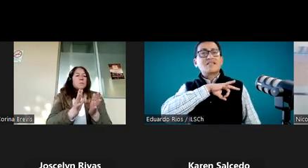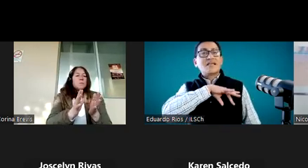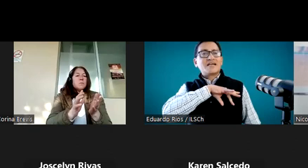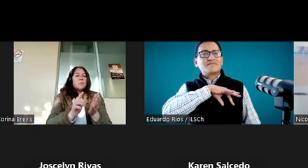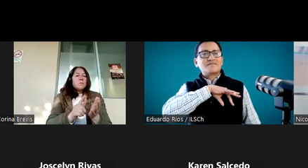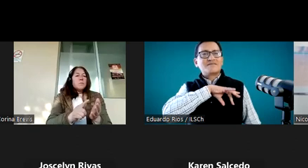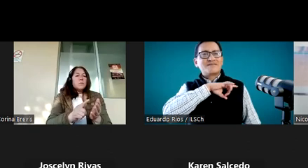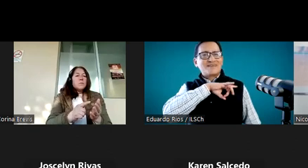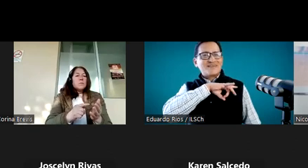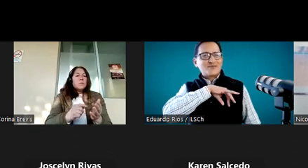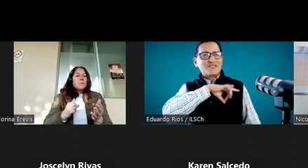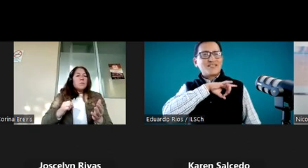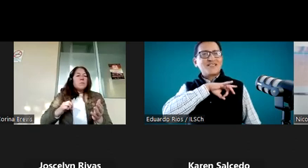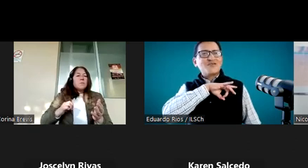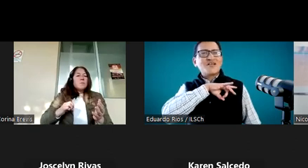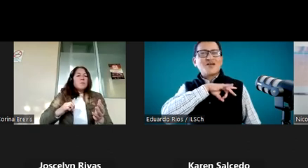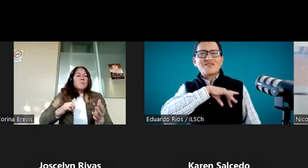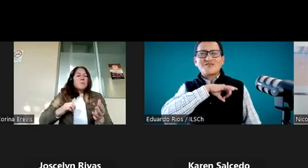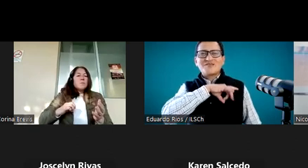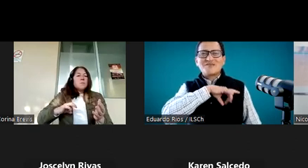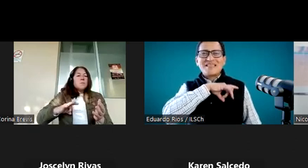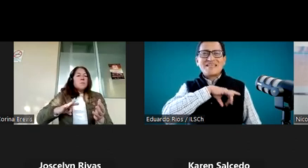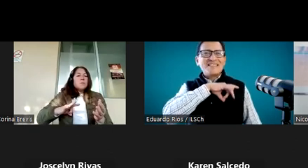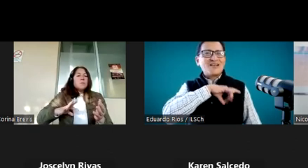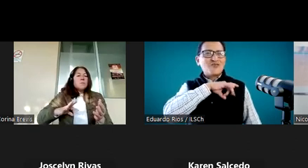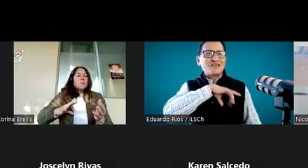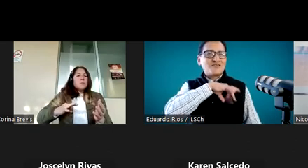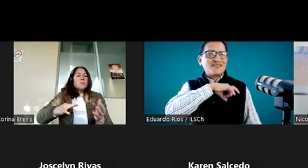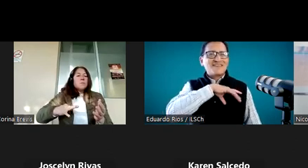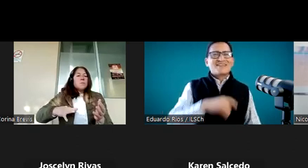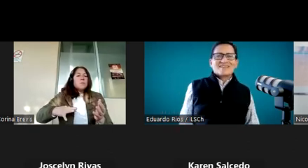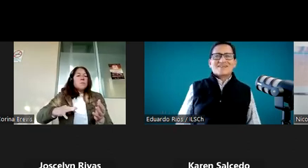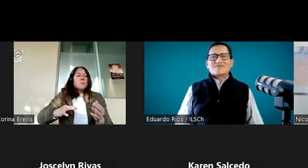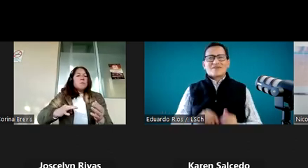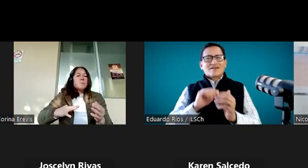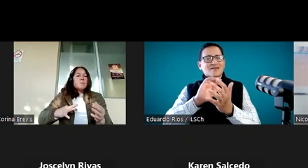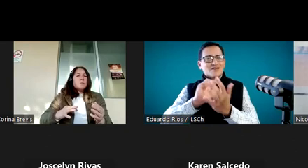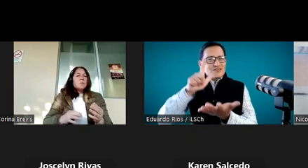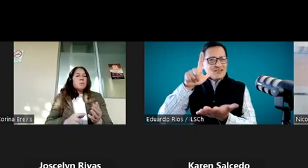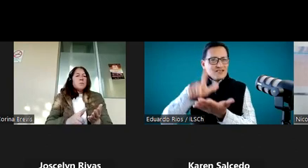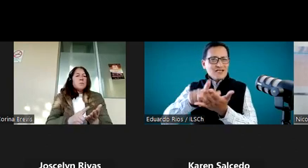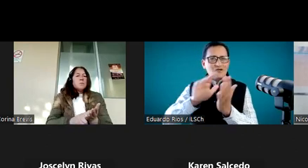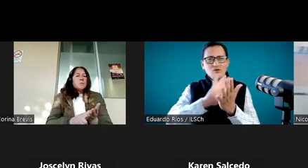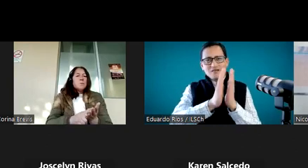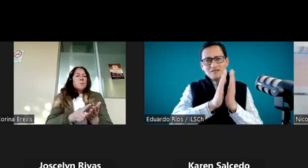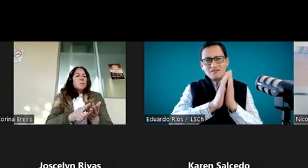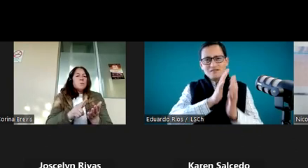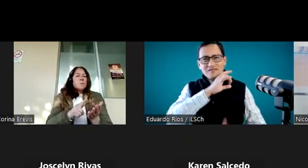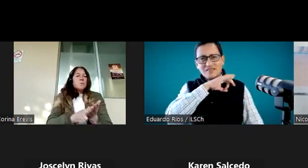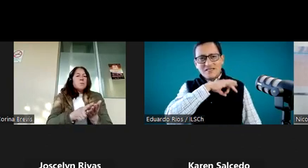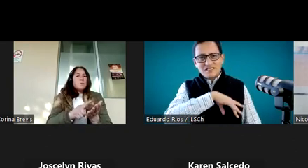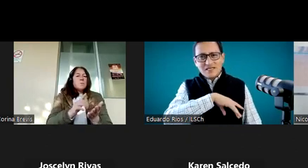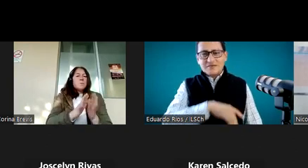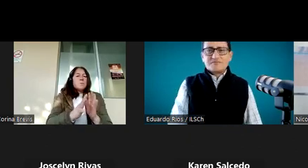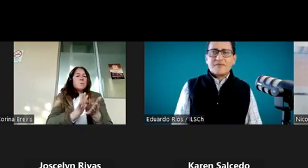Y es chilena. Un cherlito en el corazón, una estrellita en el corazón. Entonces, la lengua